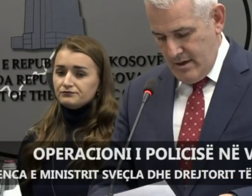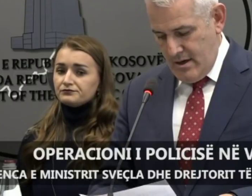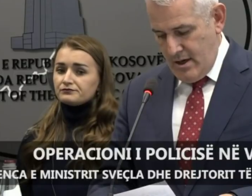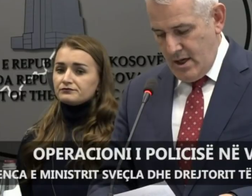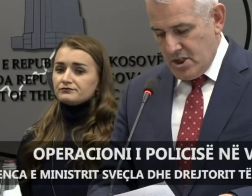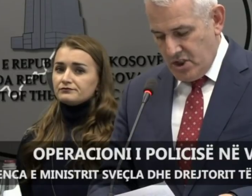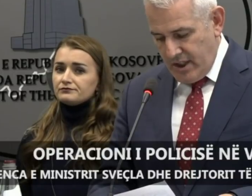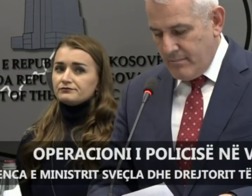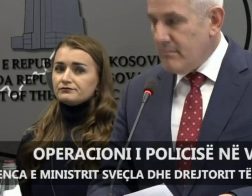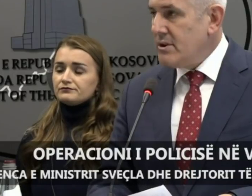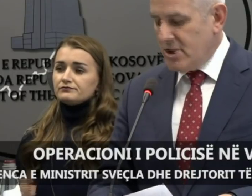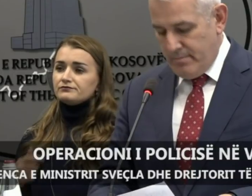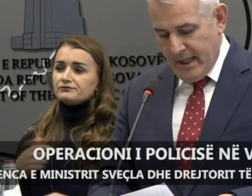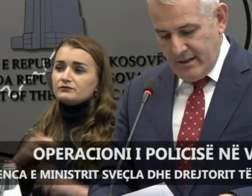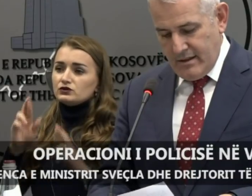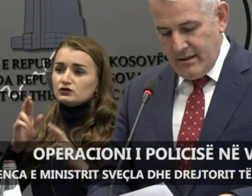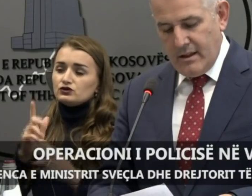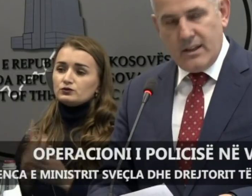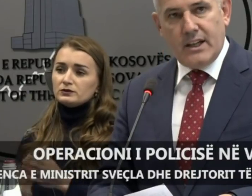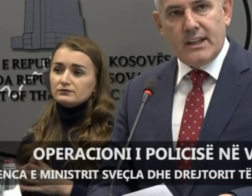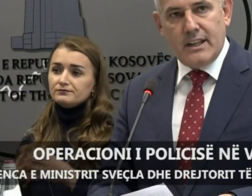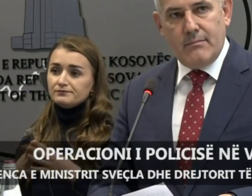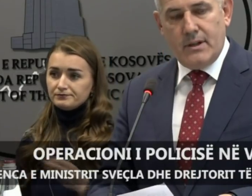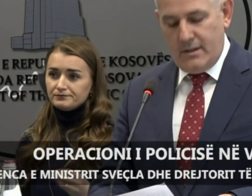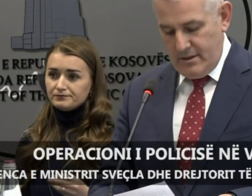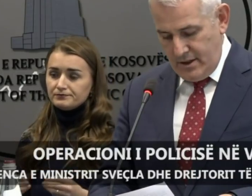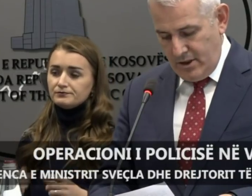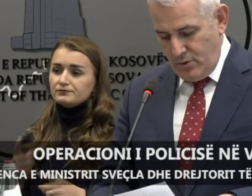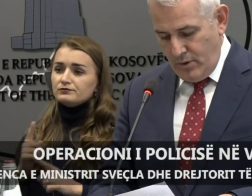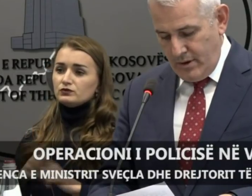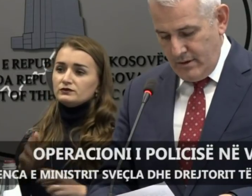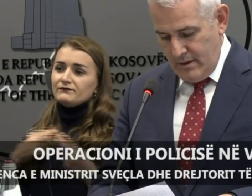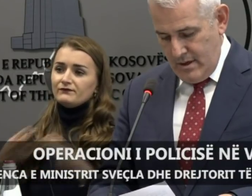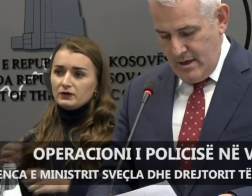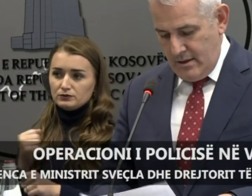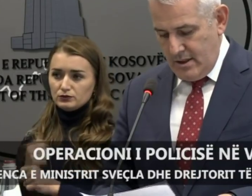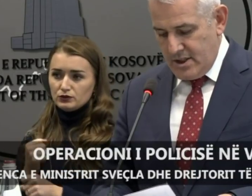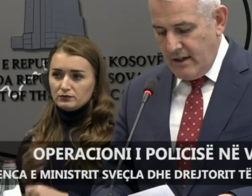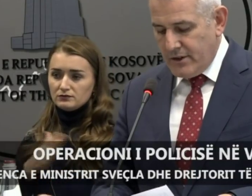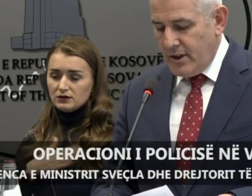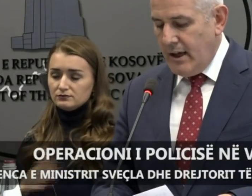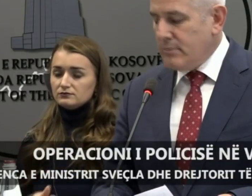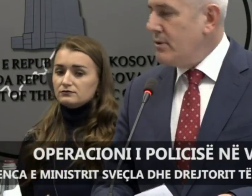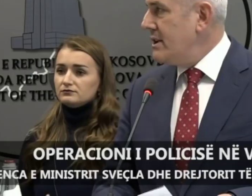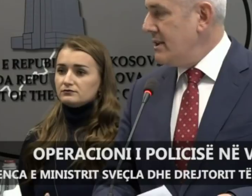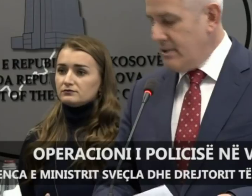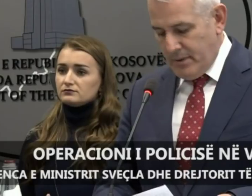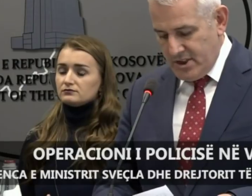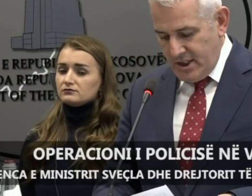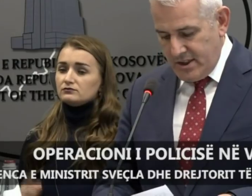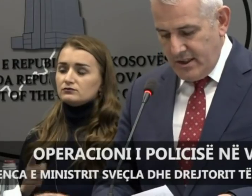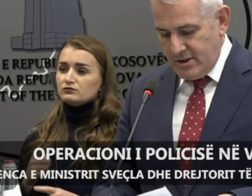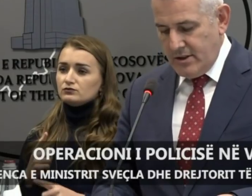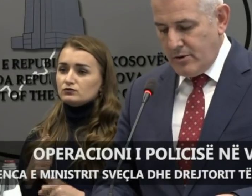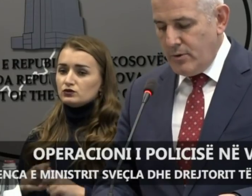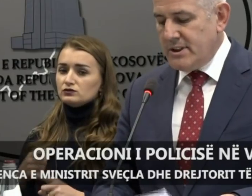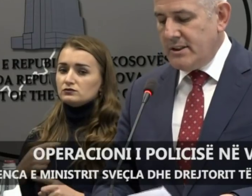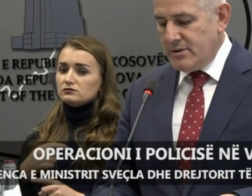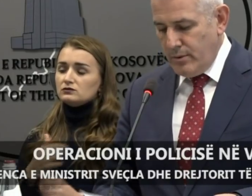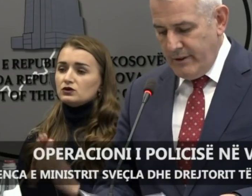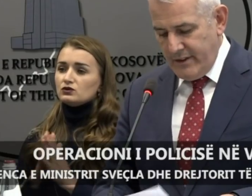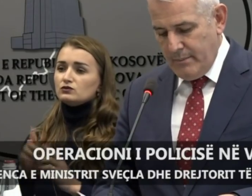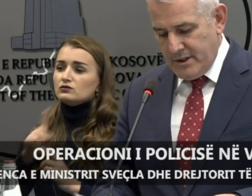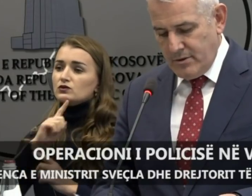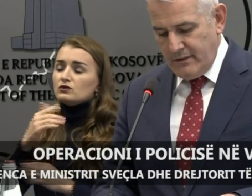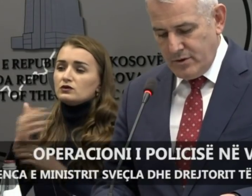uroj shërim të shpejt dhe kthim në detyrë, ndërsa ftoj autoritetet përgjese që kryesi